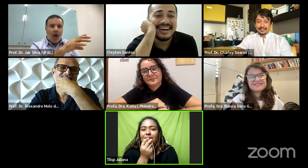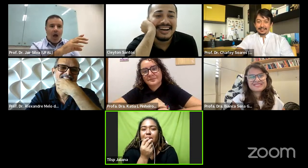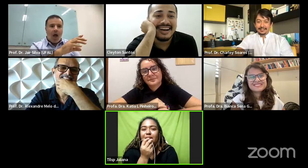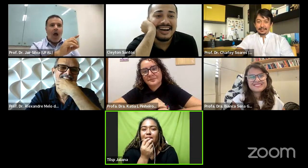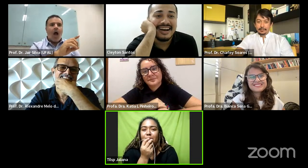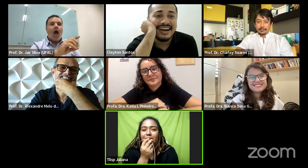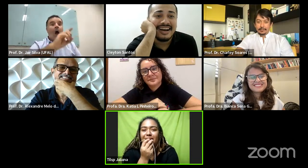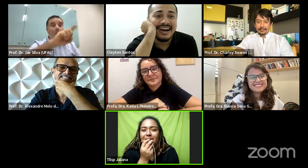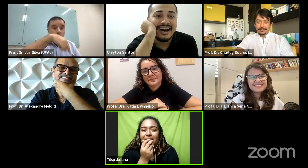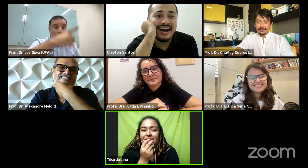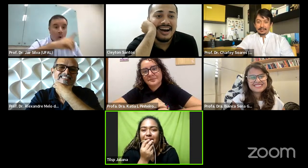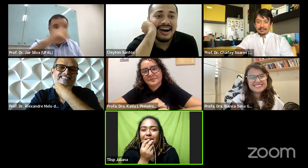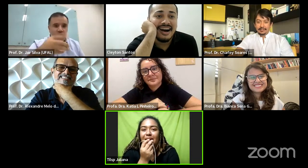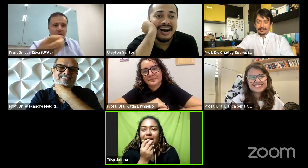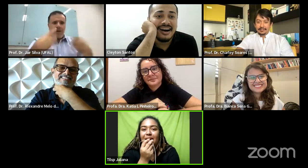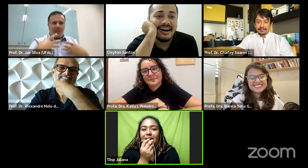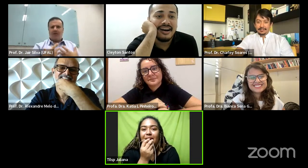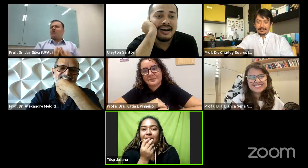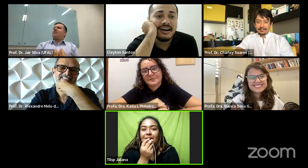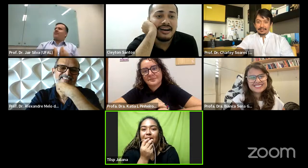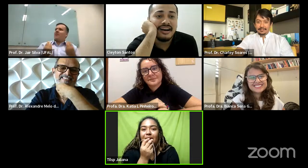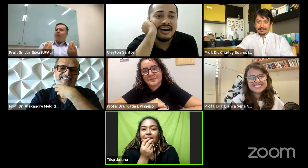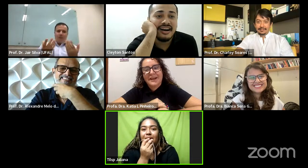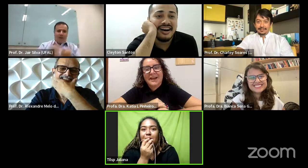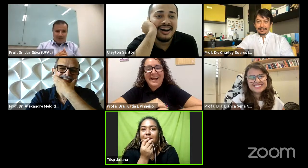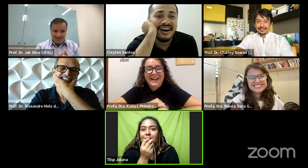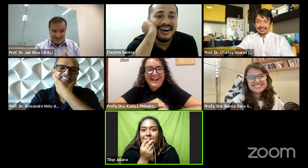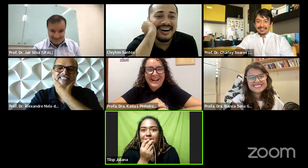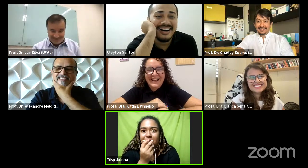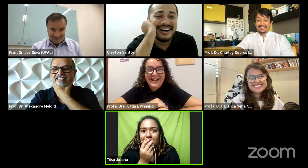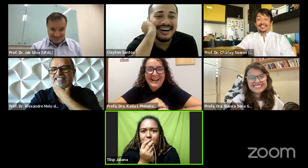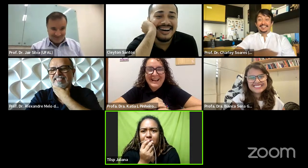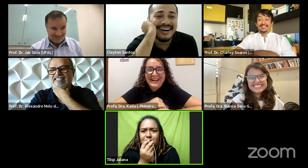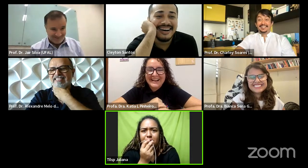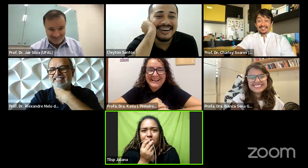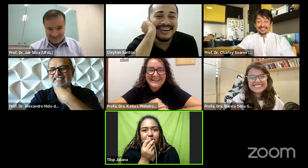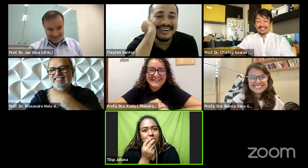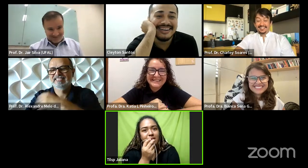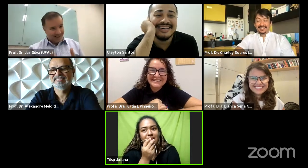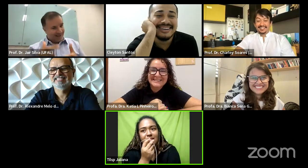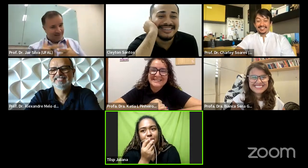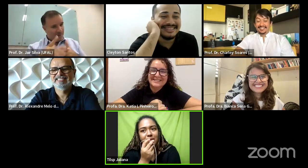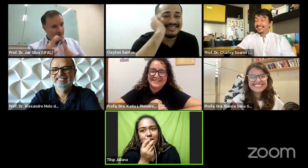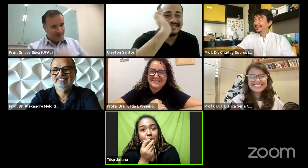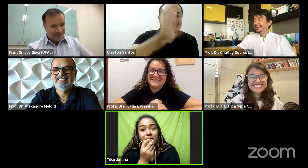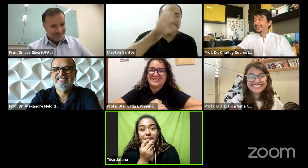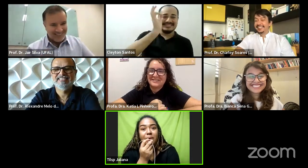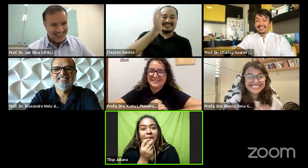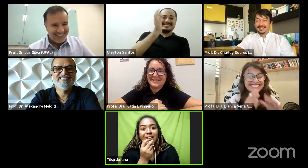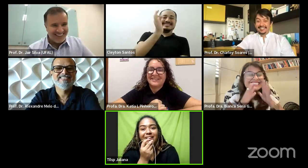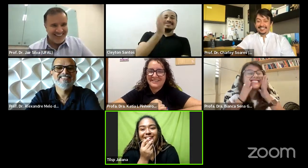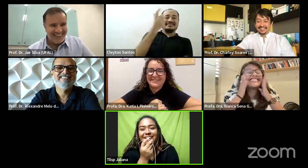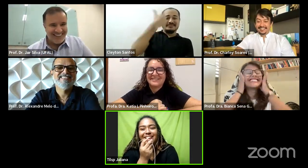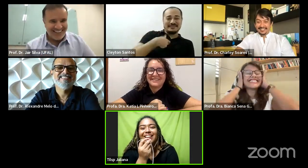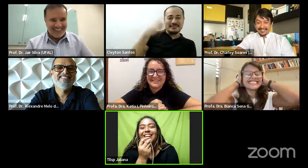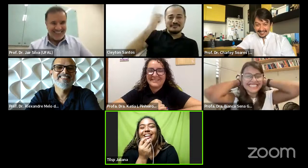ia opinando, mandava para ele. É, rapidamente ele já me respondeu. Eu disse, gente, como assim ele já me